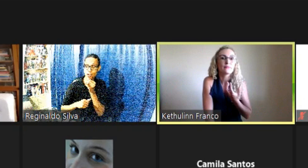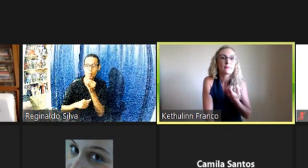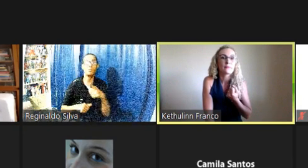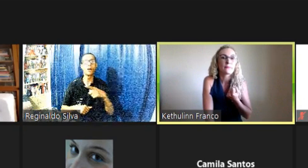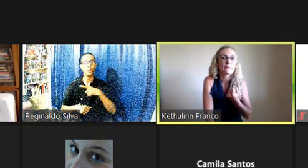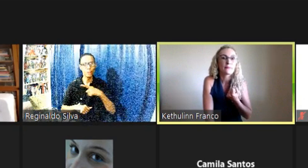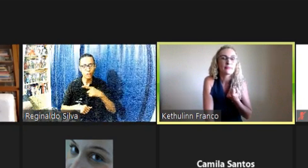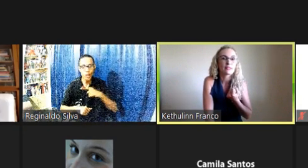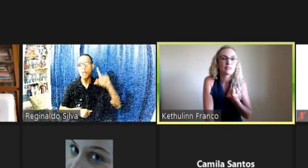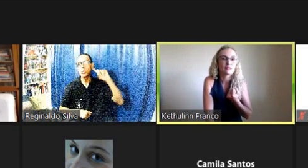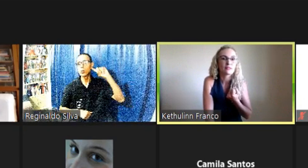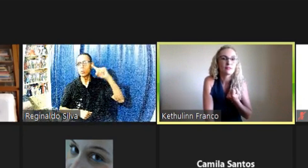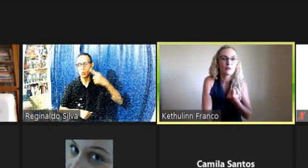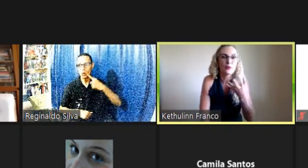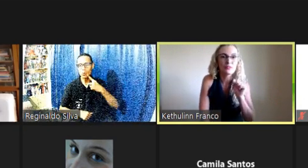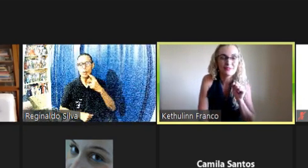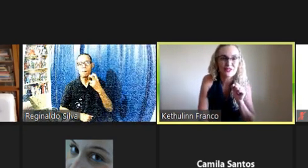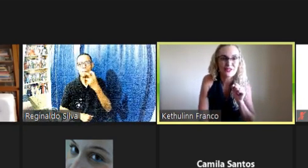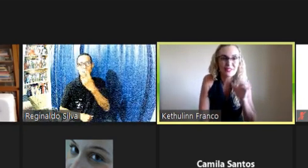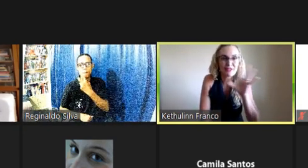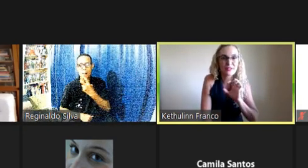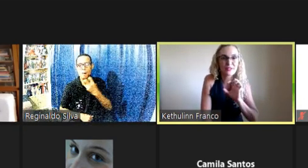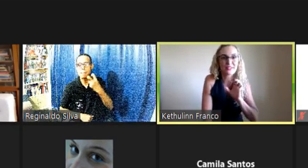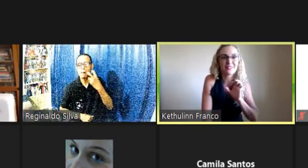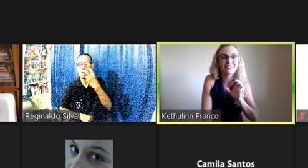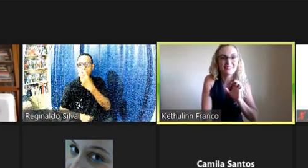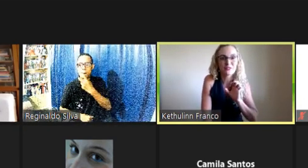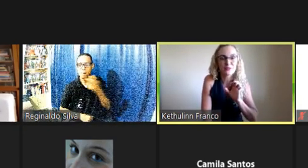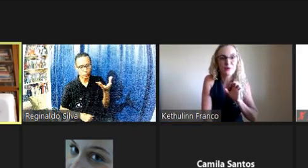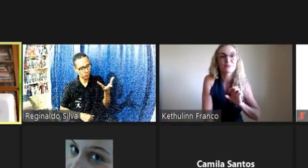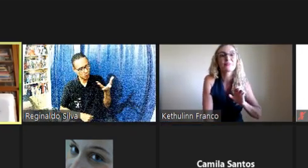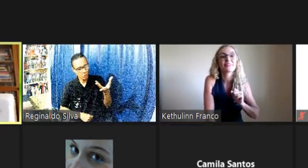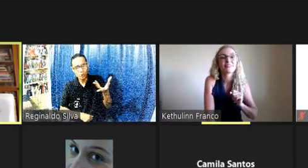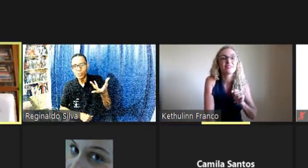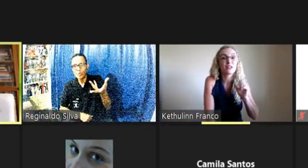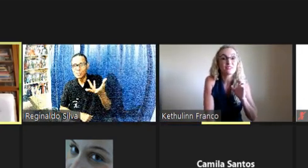oralizados. Oi, acho que travou um pouquinho.